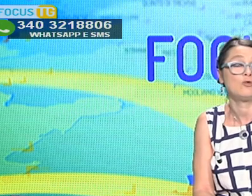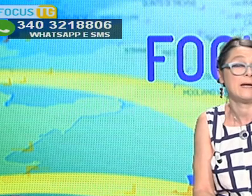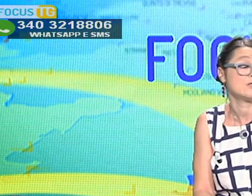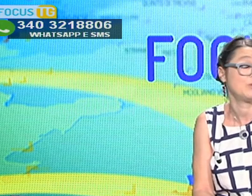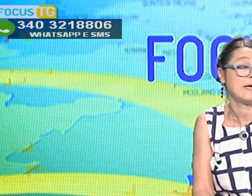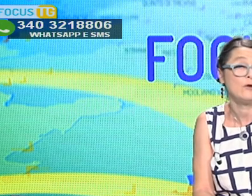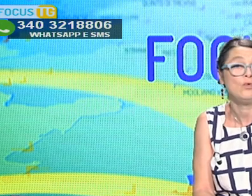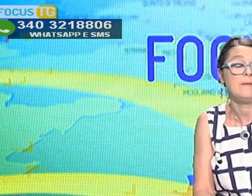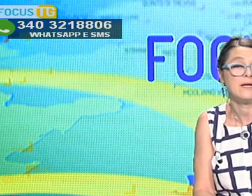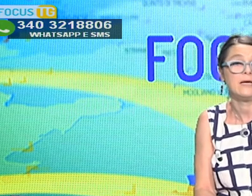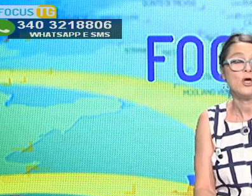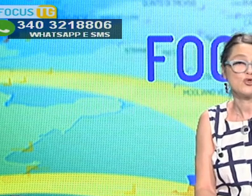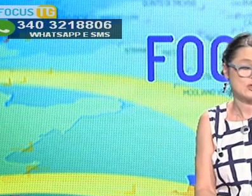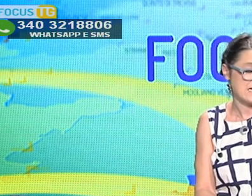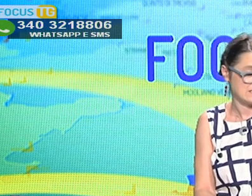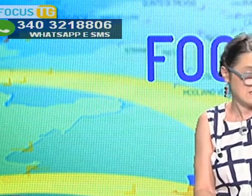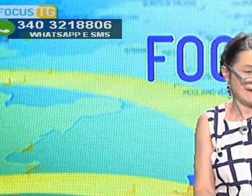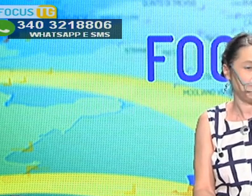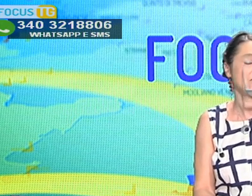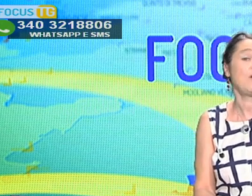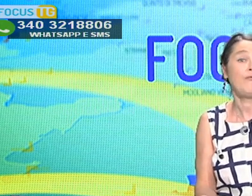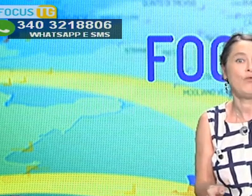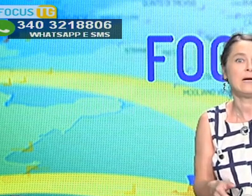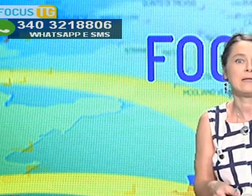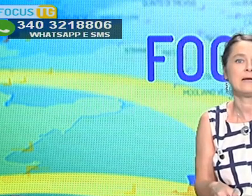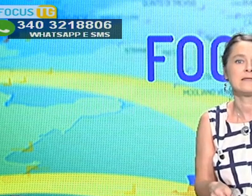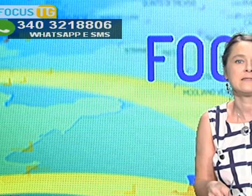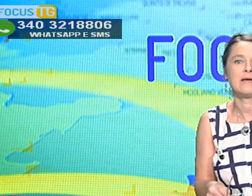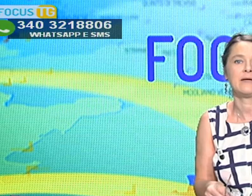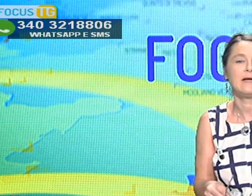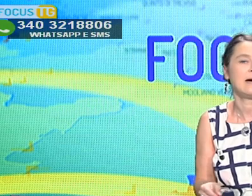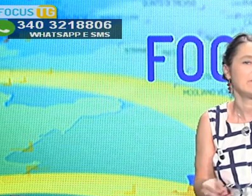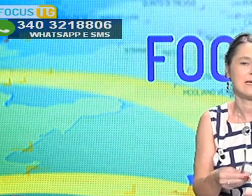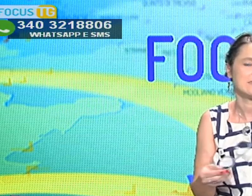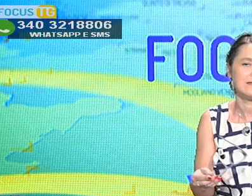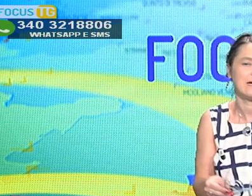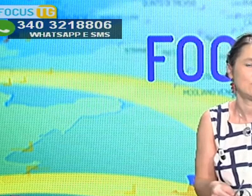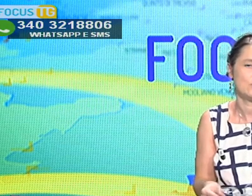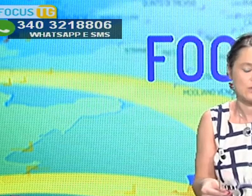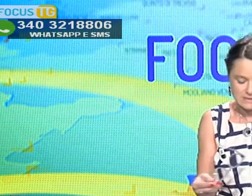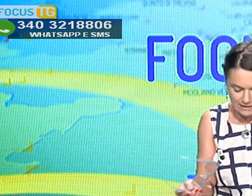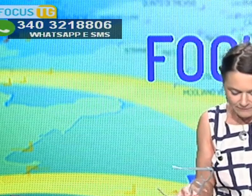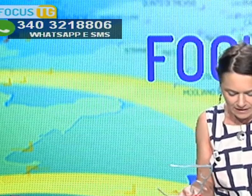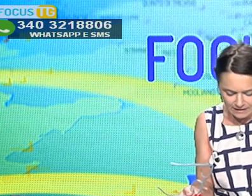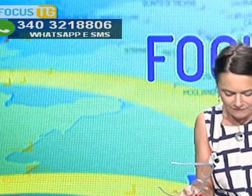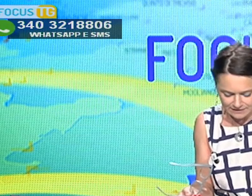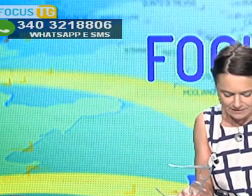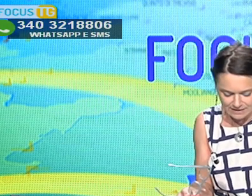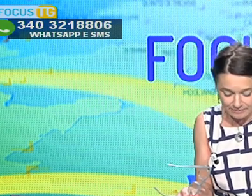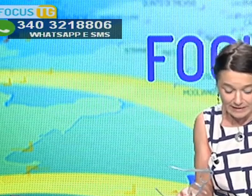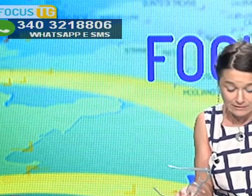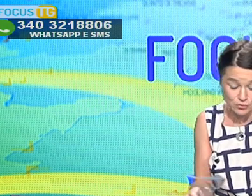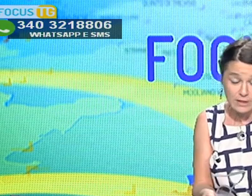a rubare, ad asportare nulla perché sono stati messi in fuga dal sistema d'allarme che è scattato e di conseguenza li ha